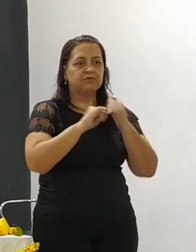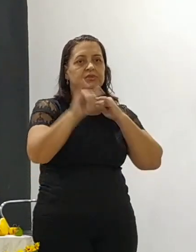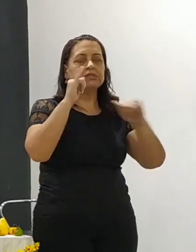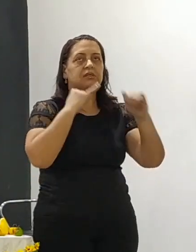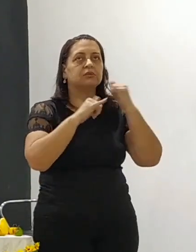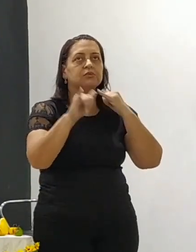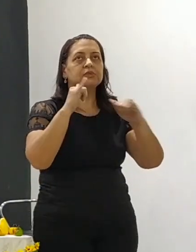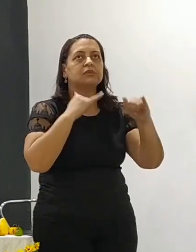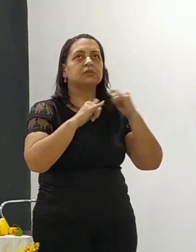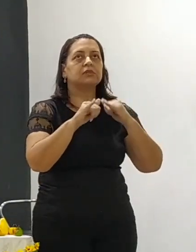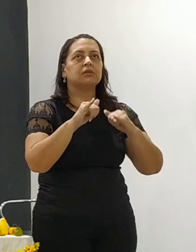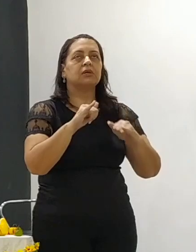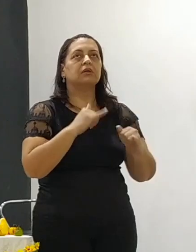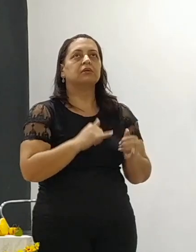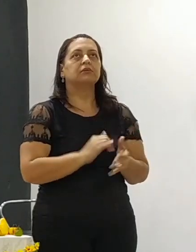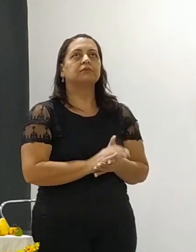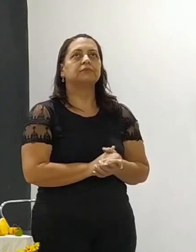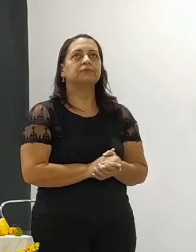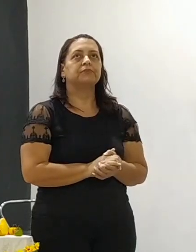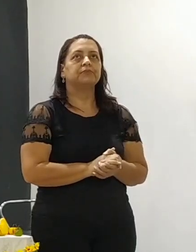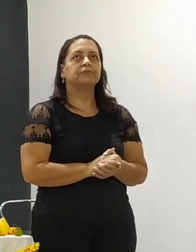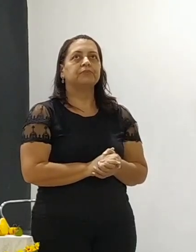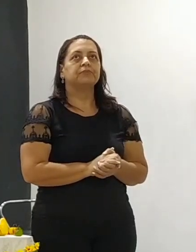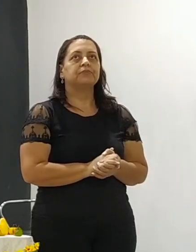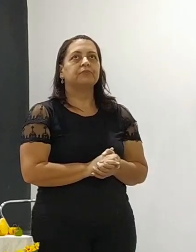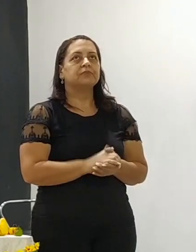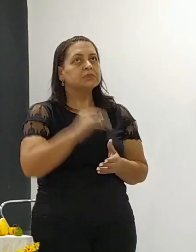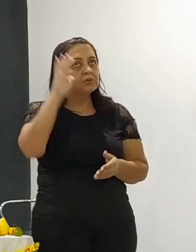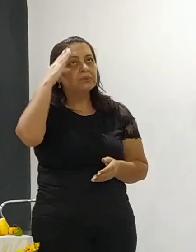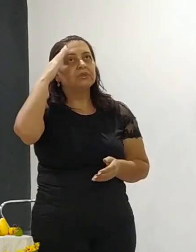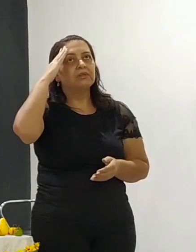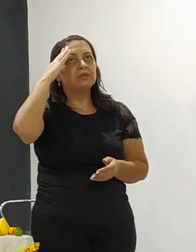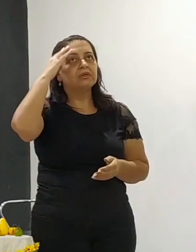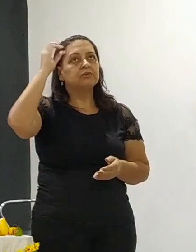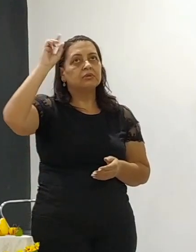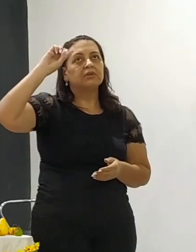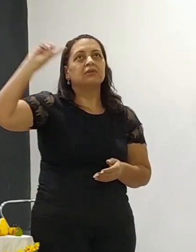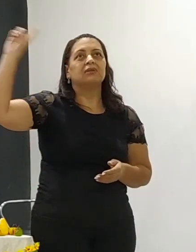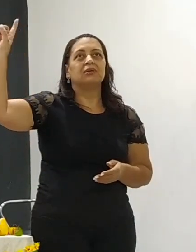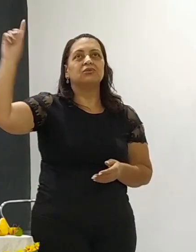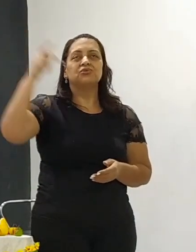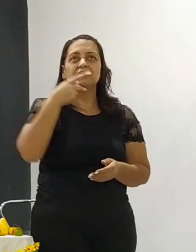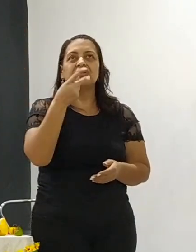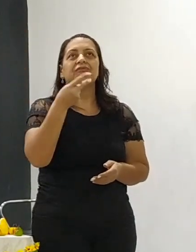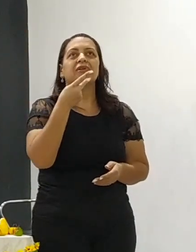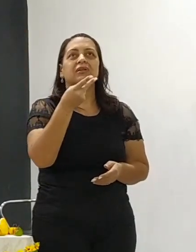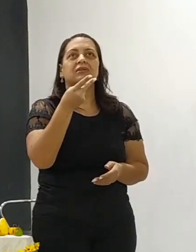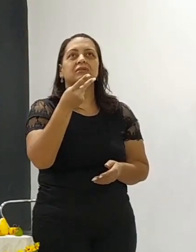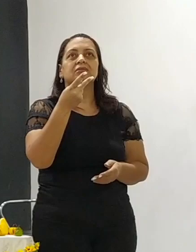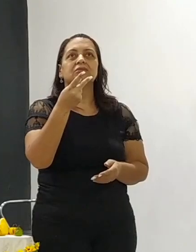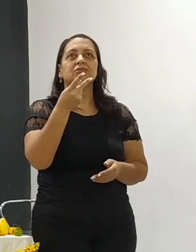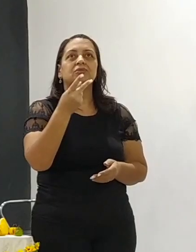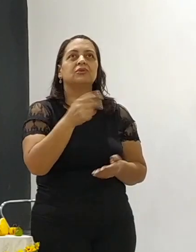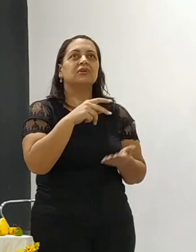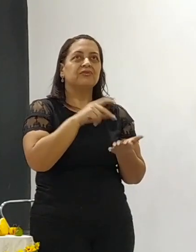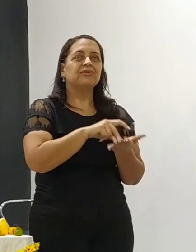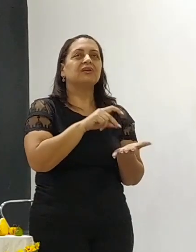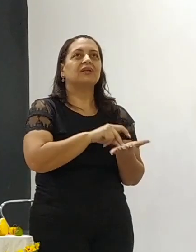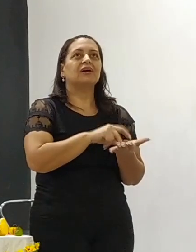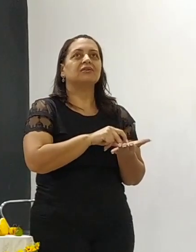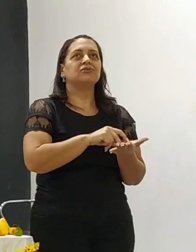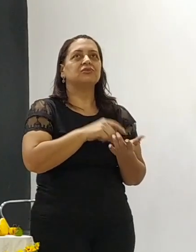né? E eu só vou anunciar se eu entendo que Deus está falando algo que é verdade, porque Deus não